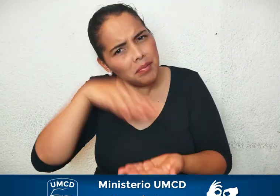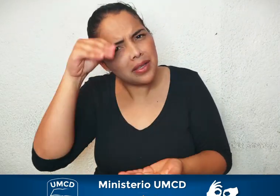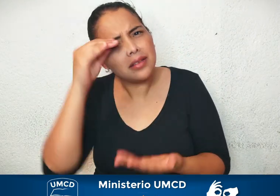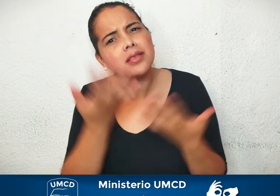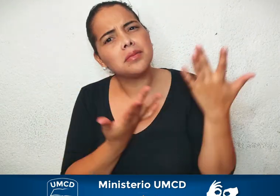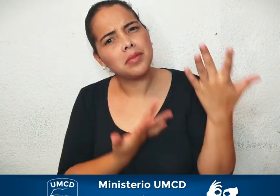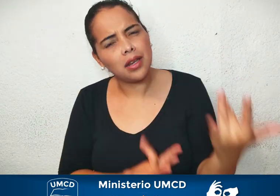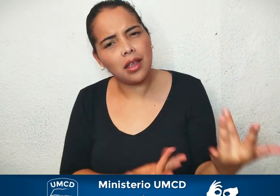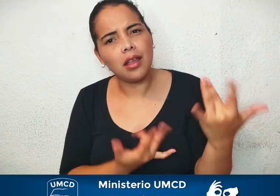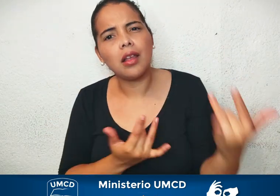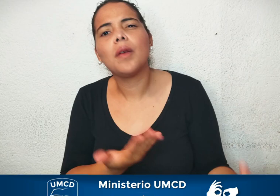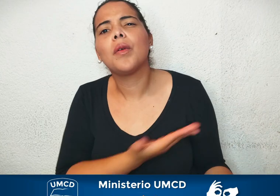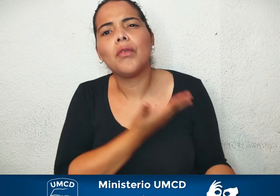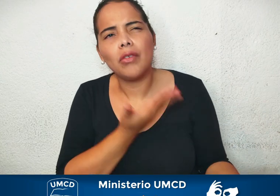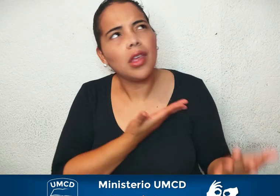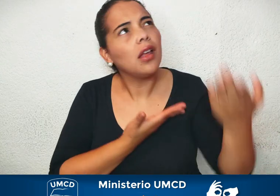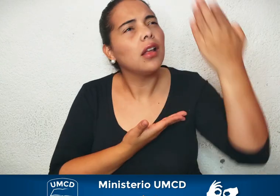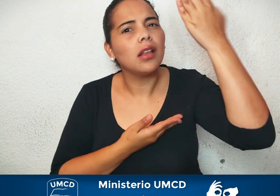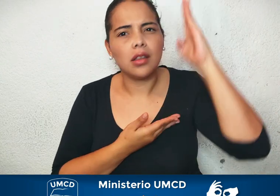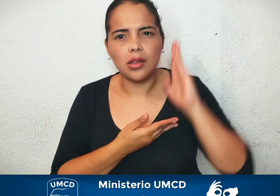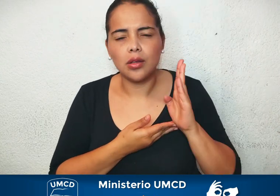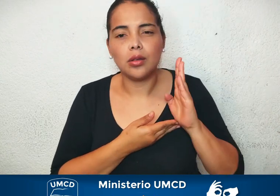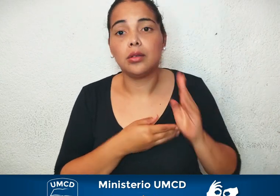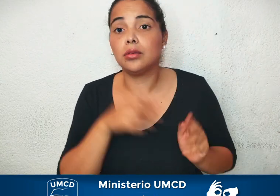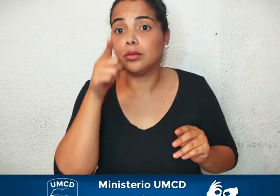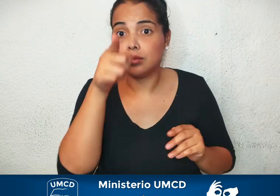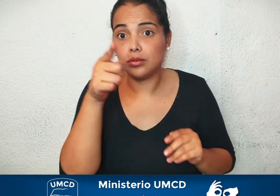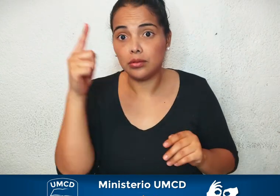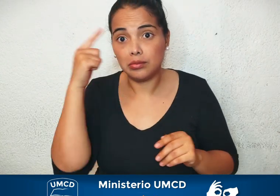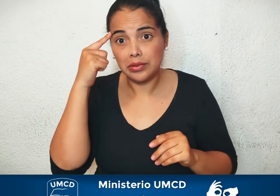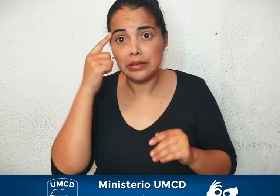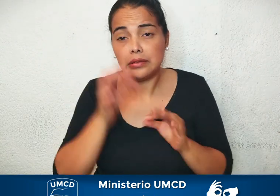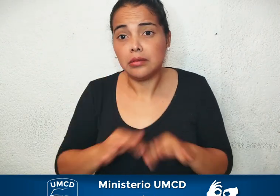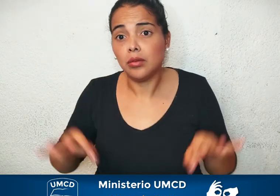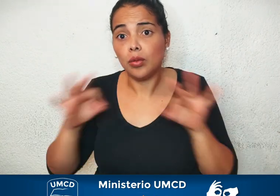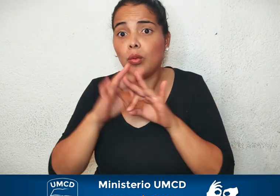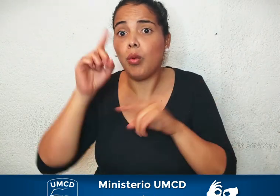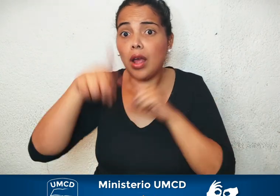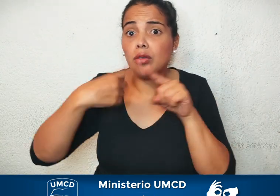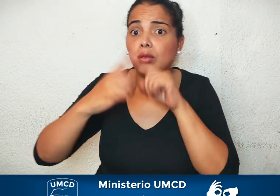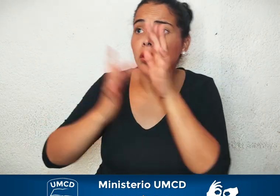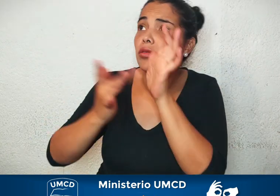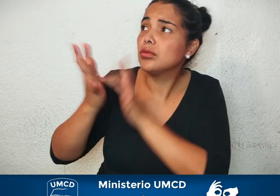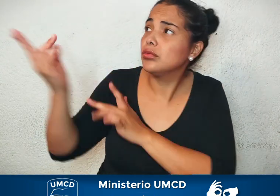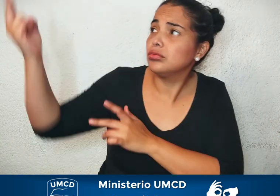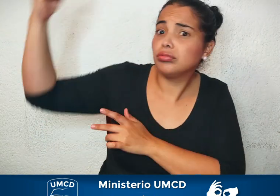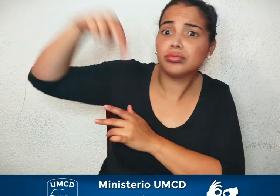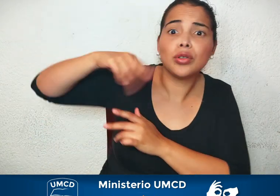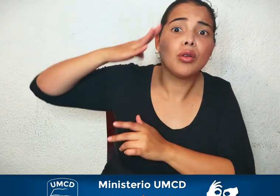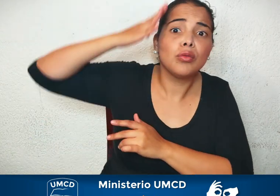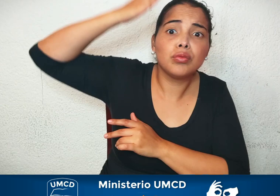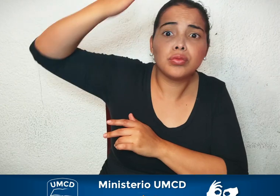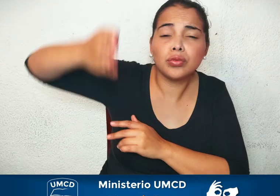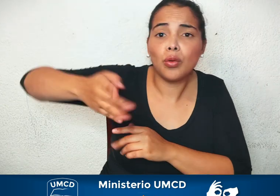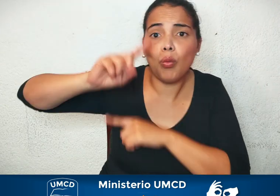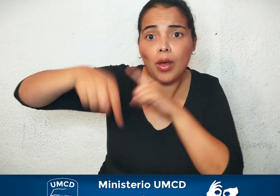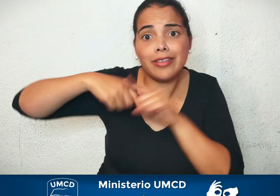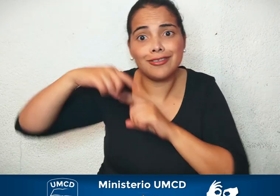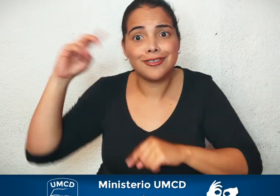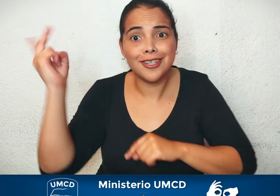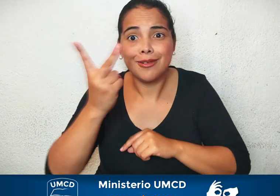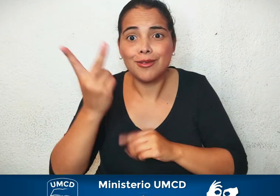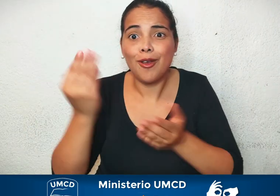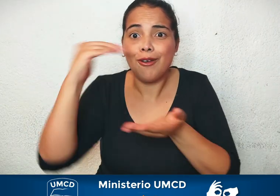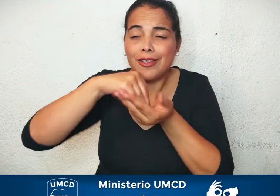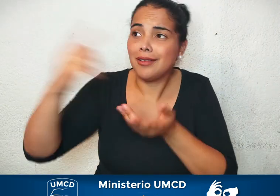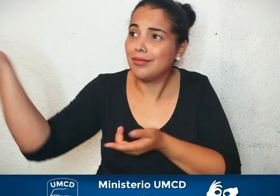tardándose. En otras palabras, en esos pasajes vemos que tanto la primera venida de Cristo como la segunda venida,